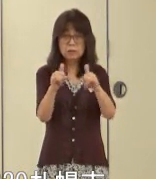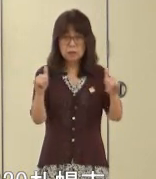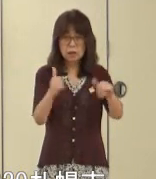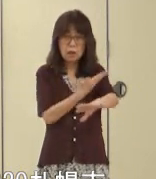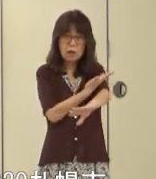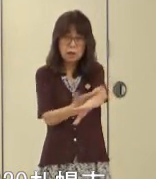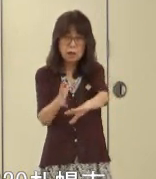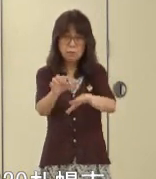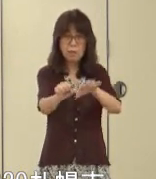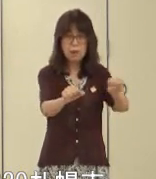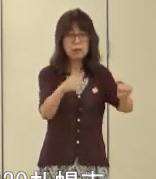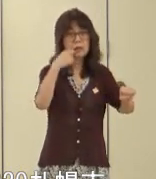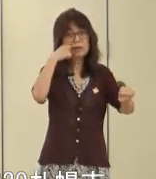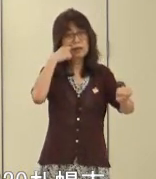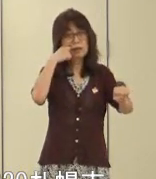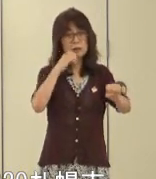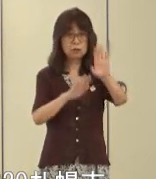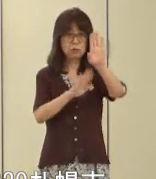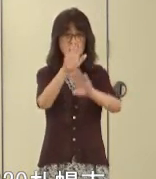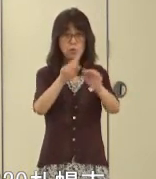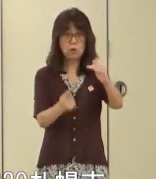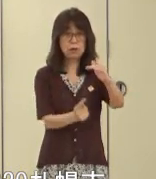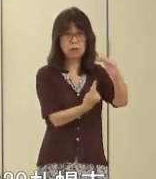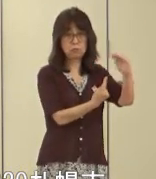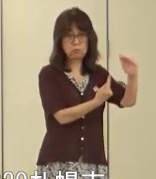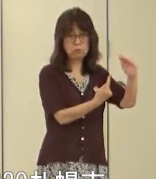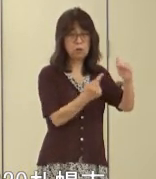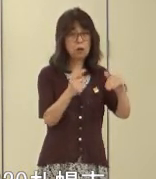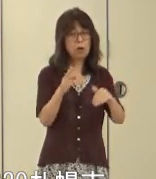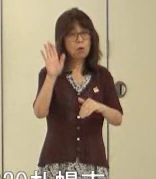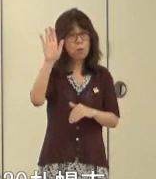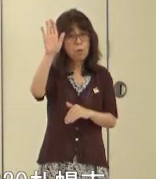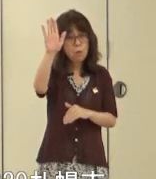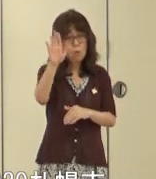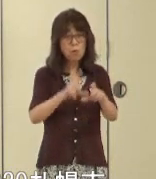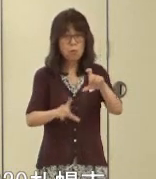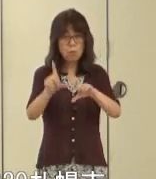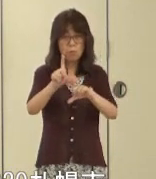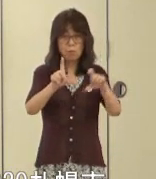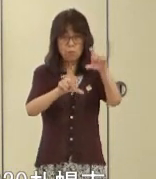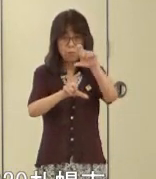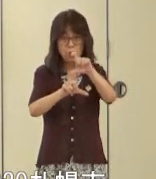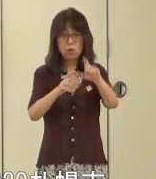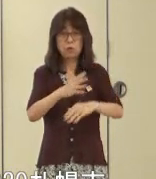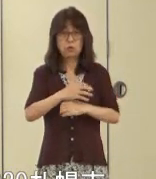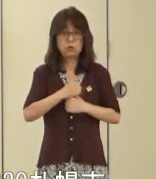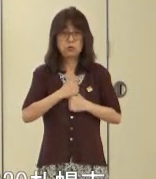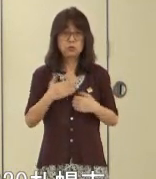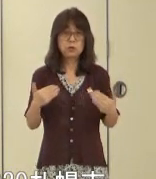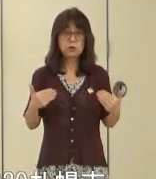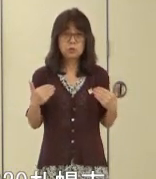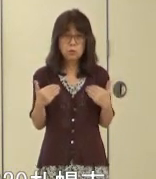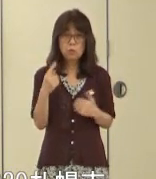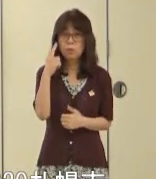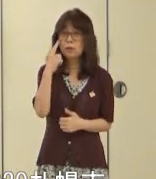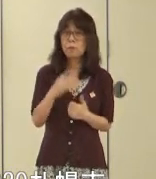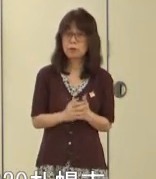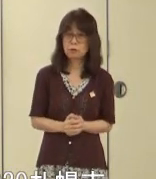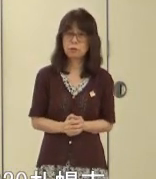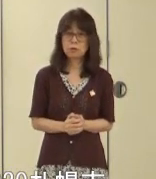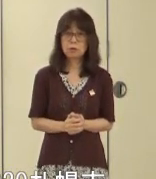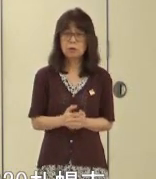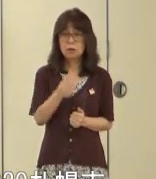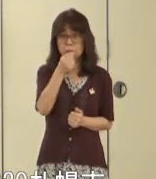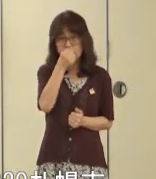ということが出てきておりますので、より今後注意が必要かなというふうに思っているところであります。で、比較